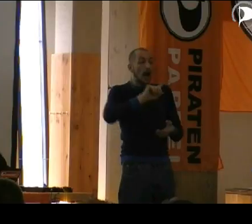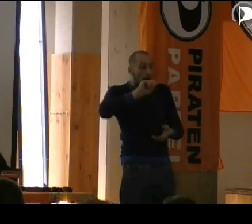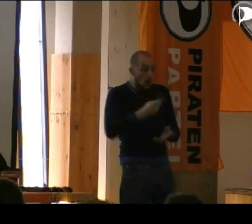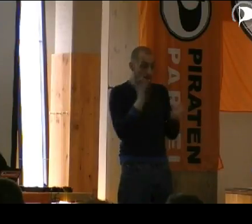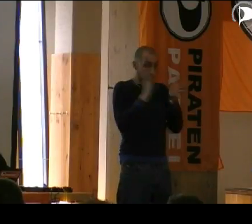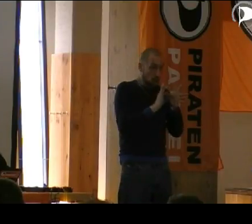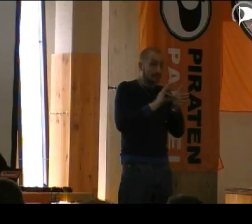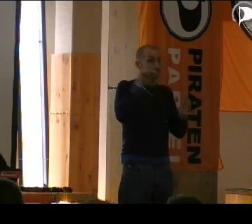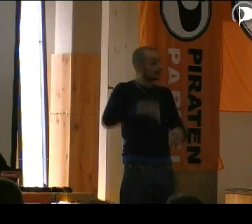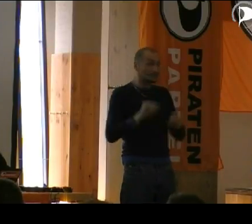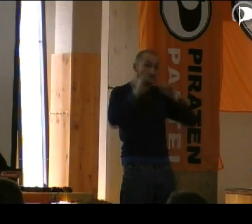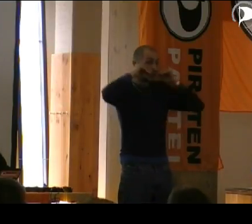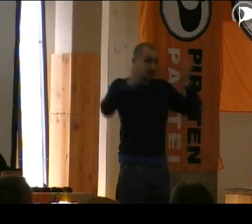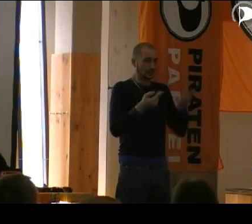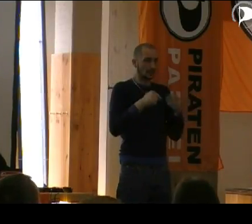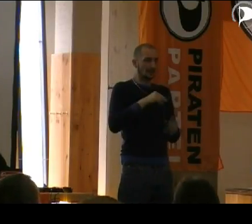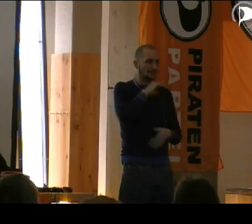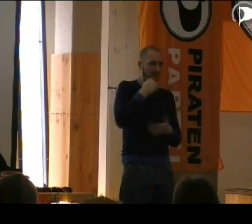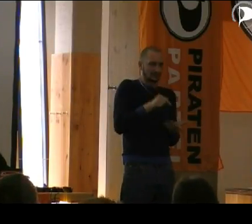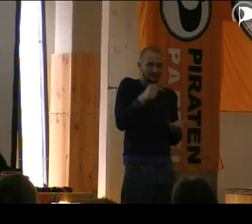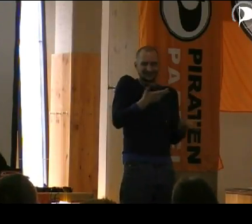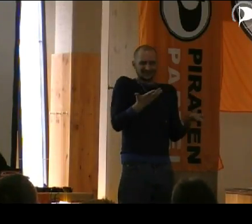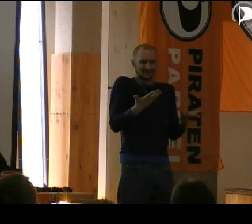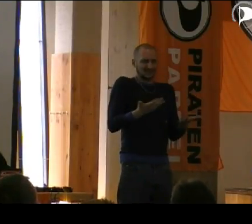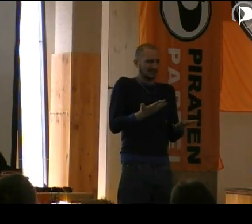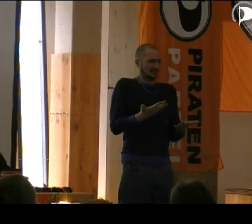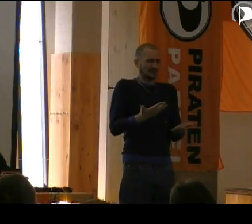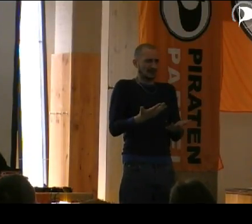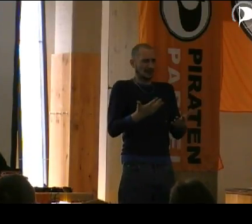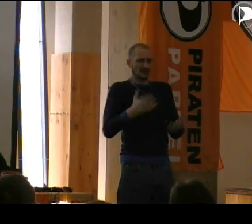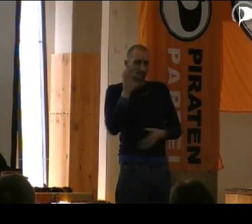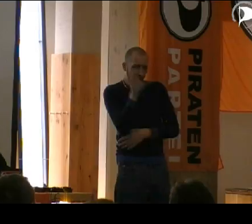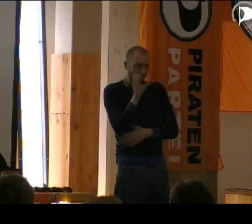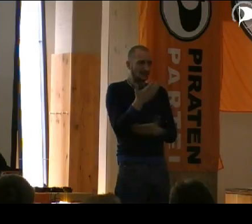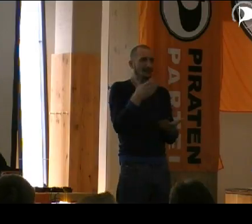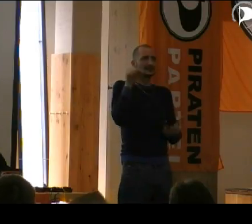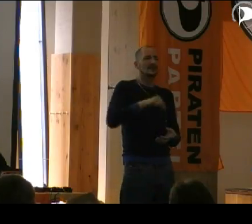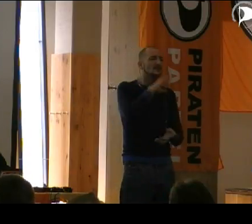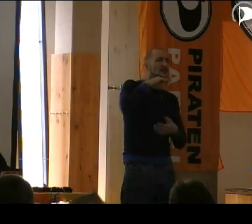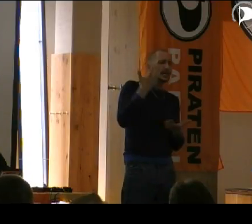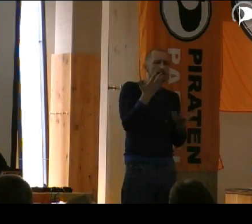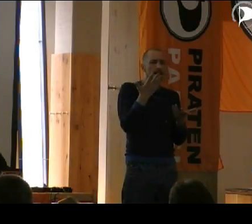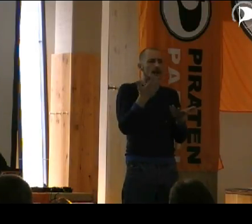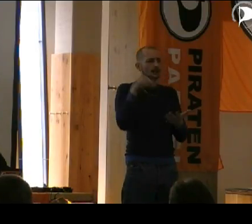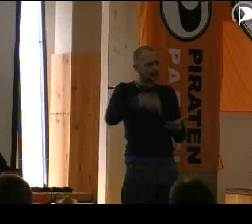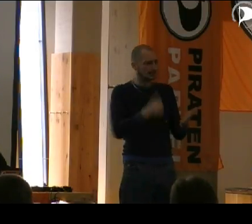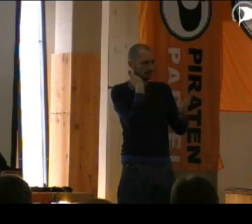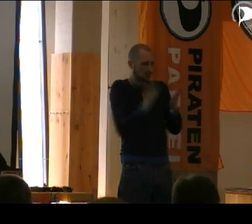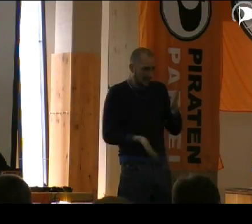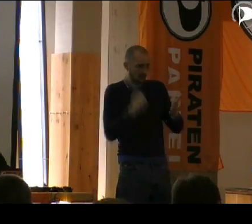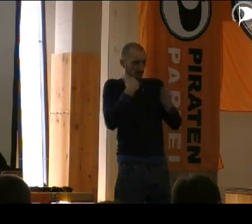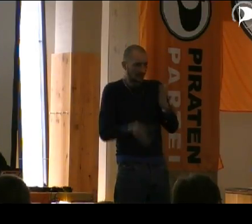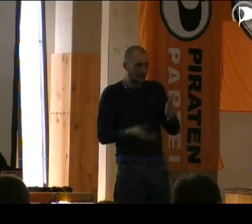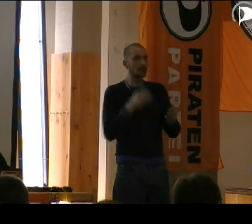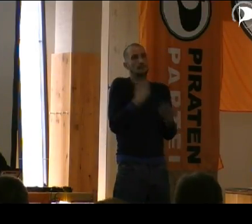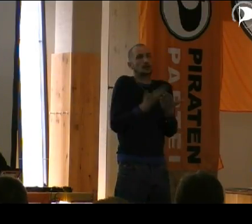und sind uns war habe ich mehrfach vernommen das ist irgendwie schwer die an